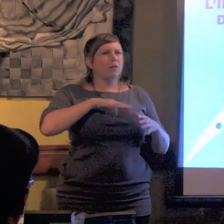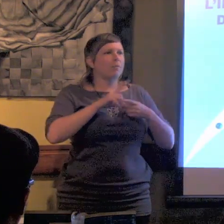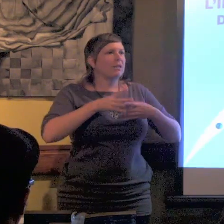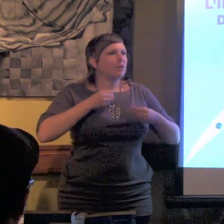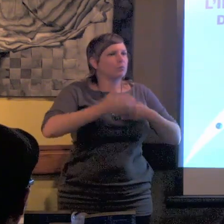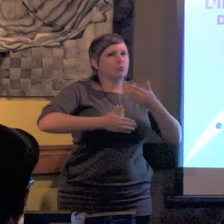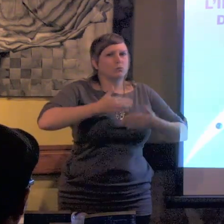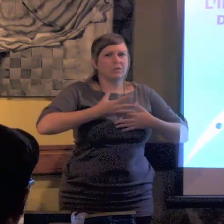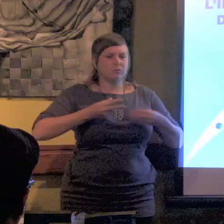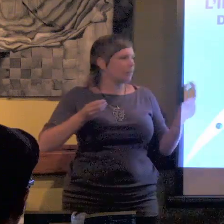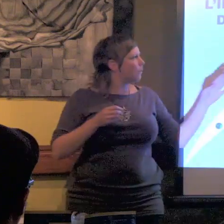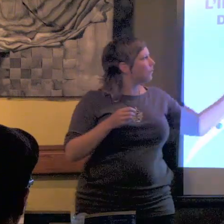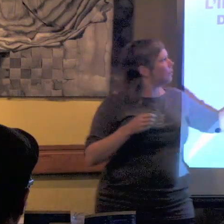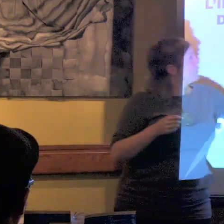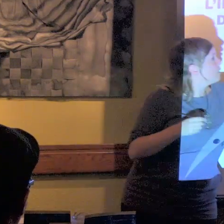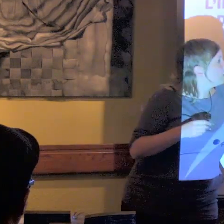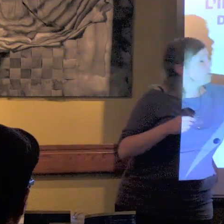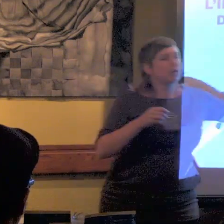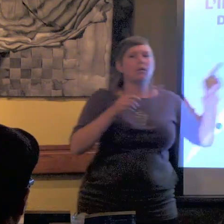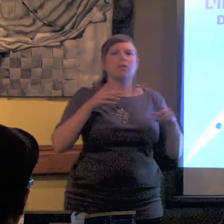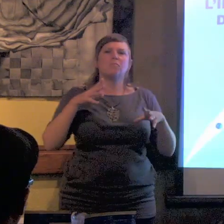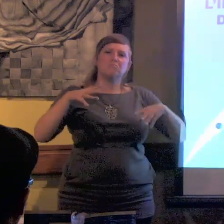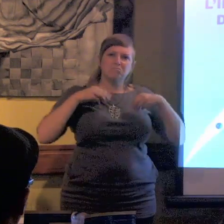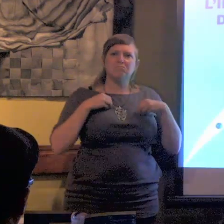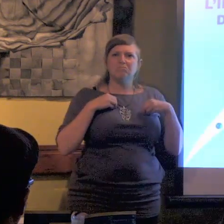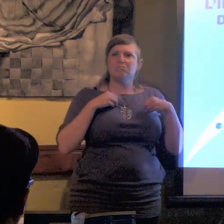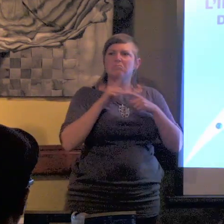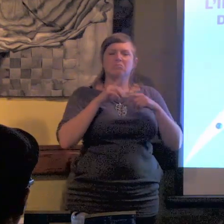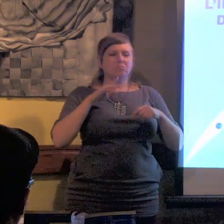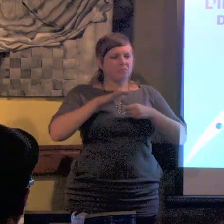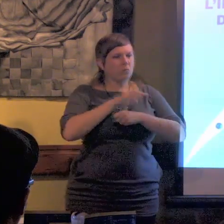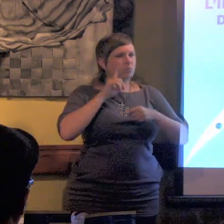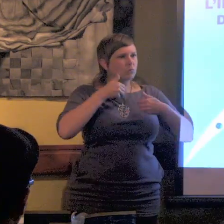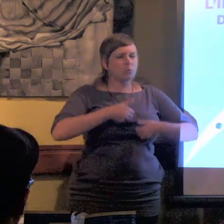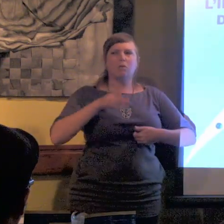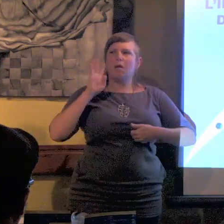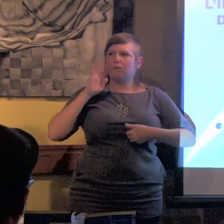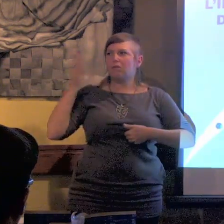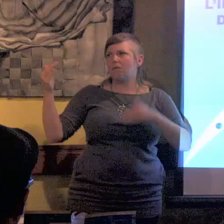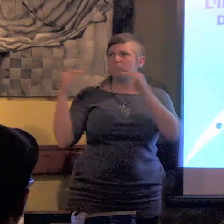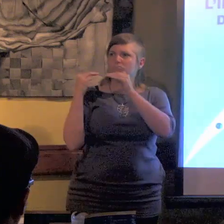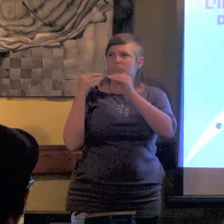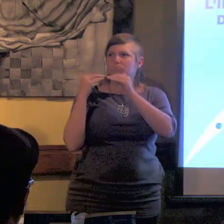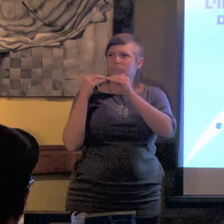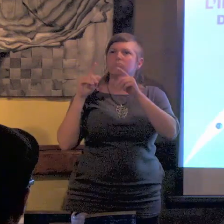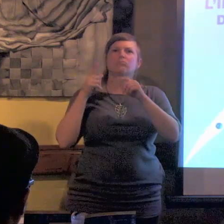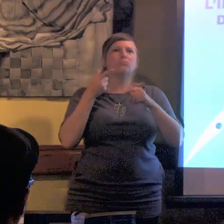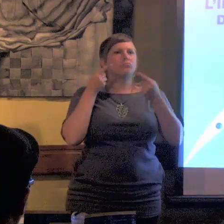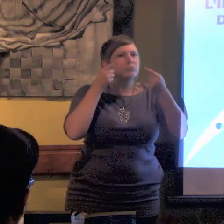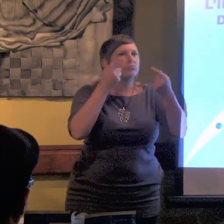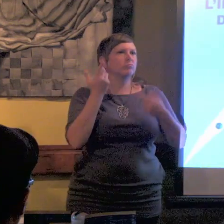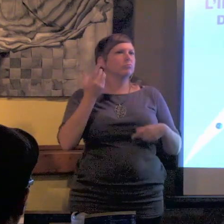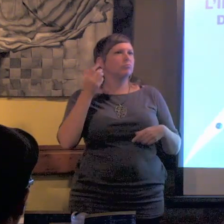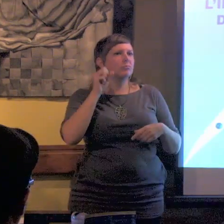notre réalité. Il y en a d'autres, par contre, qui connaissent bien notre réalité. Ensuite vient l'acceptation. Donc, oui,